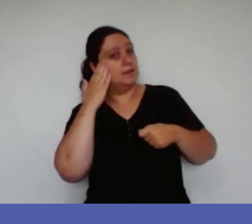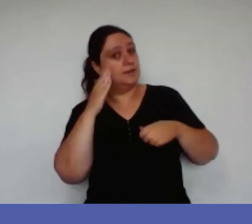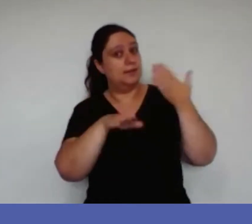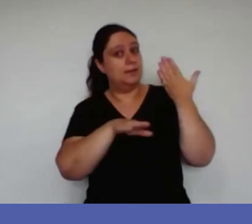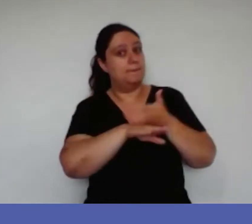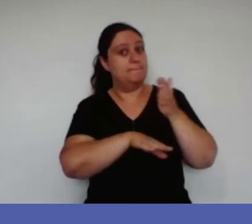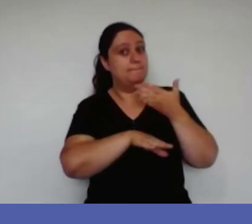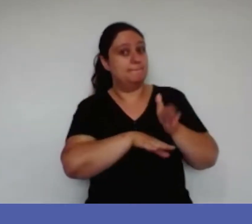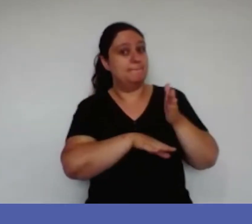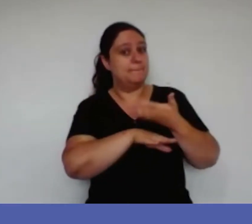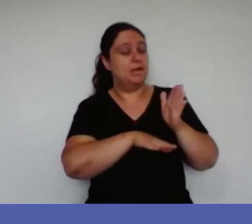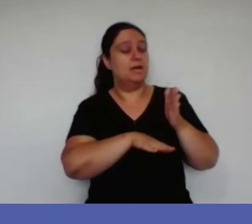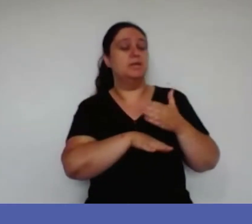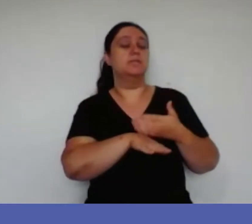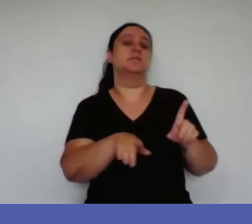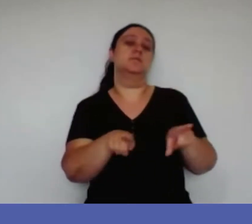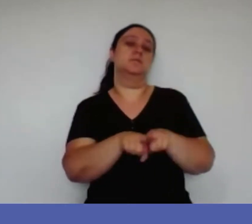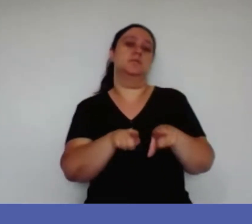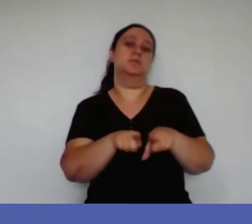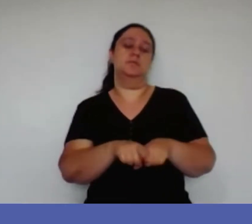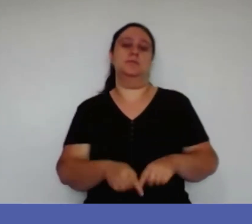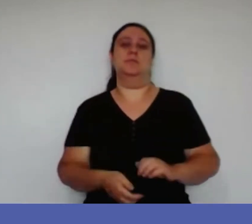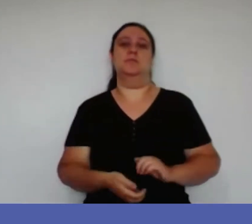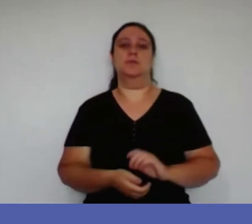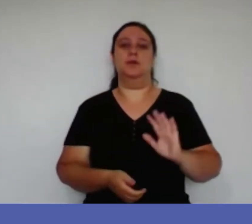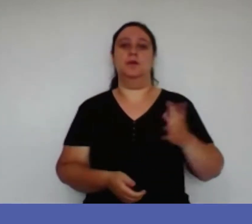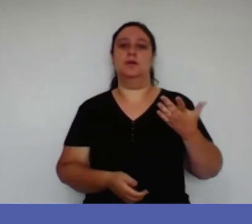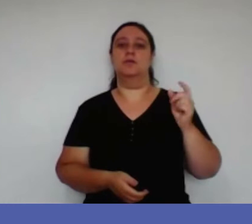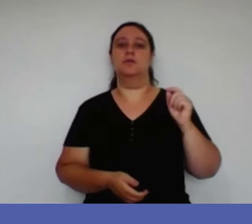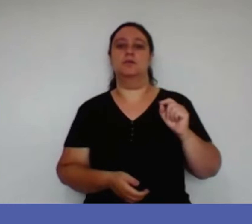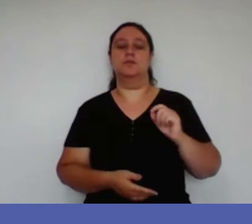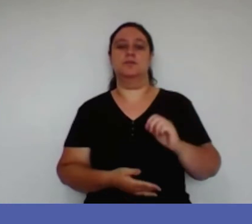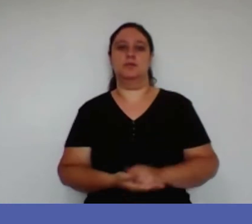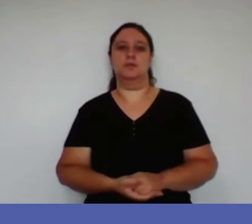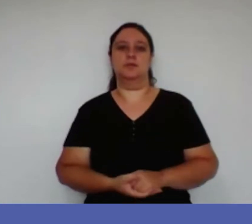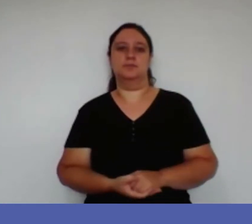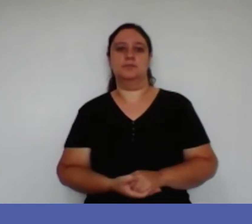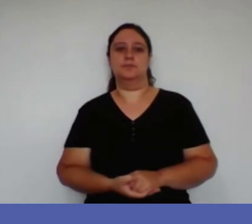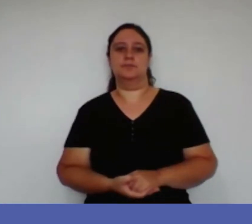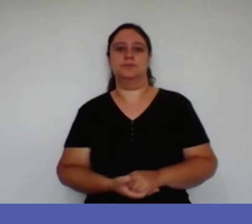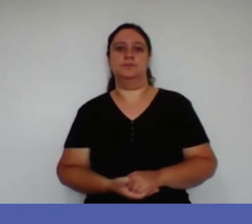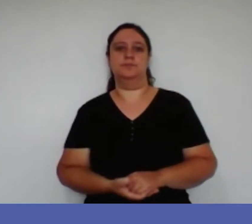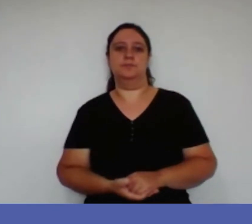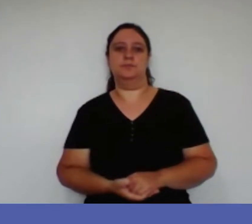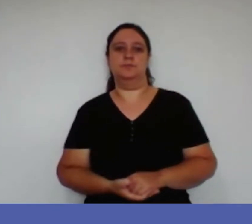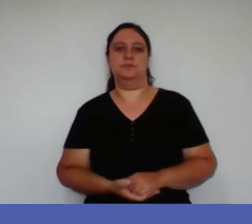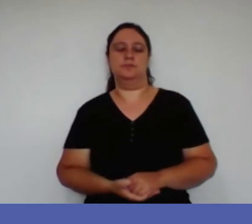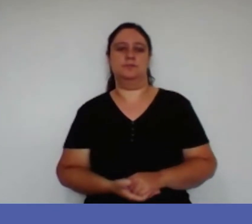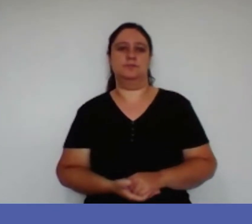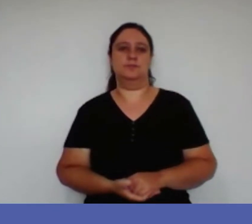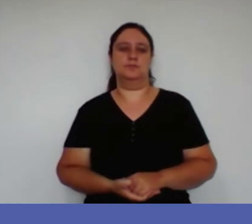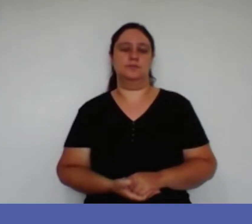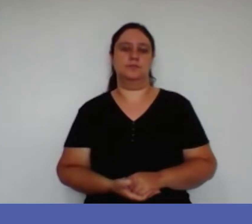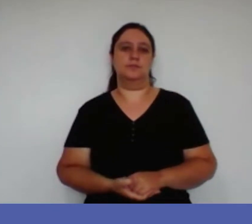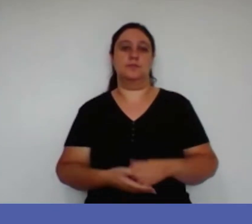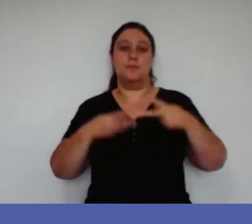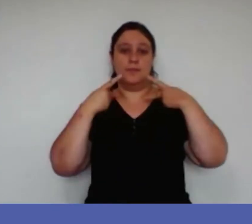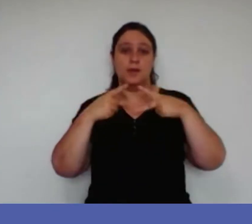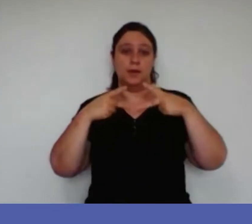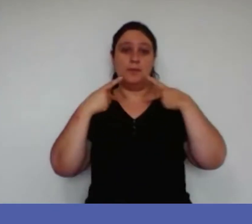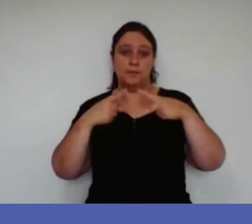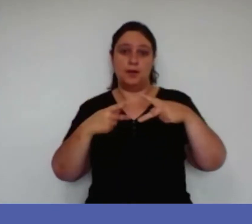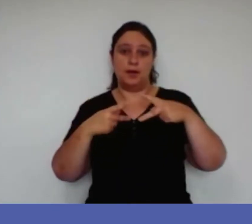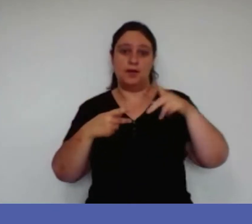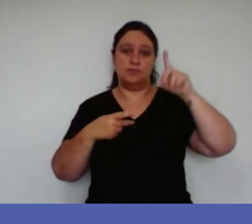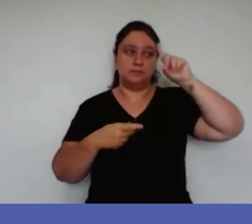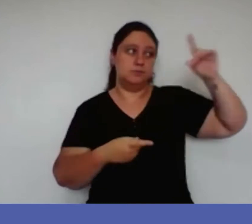respira. O que vai acontecer? Essa mesma palavra profética que você ouve, e recebida por você e praticada